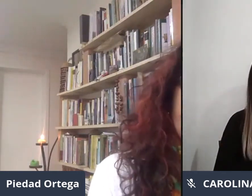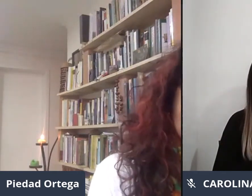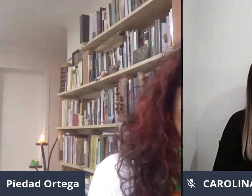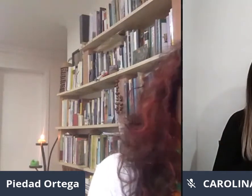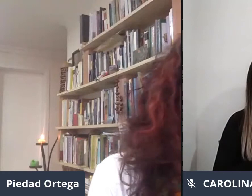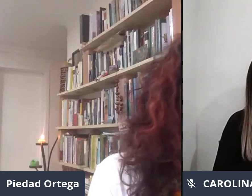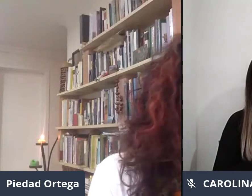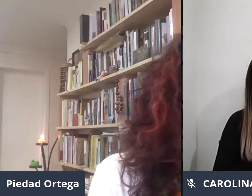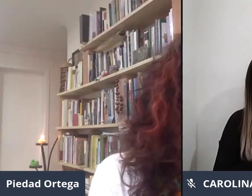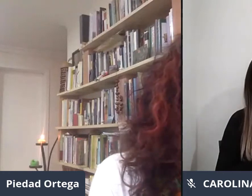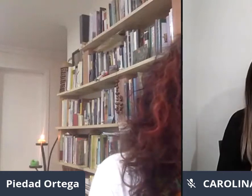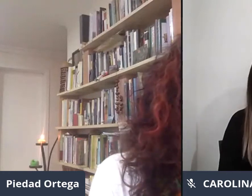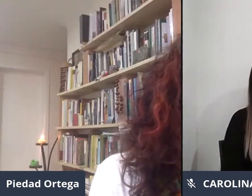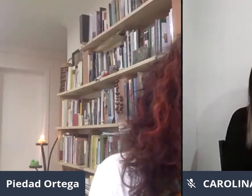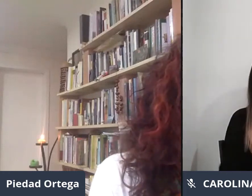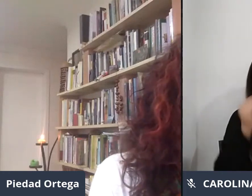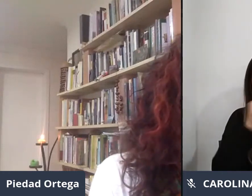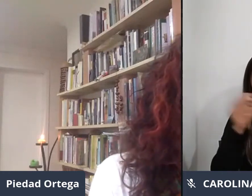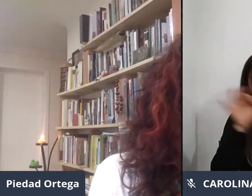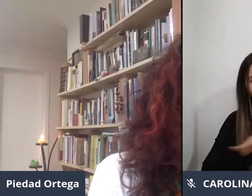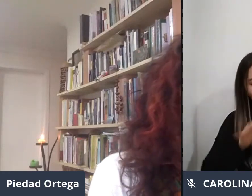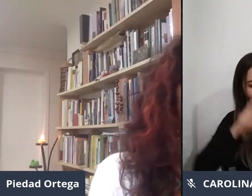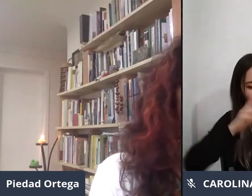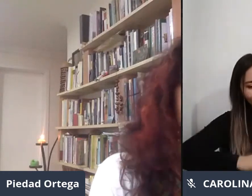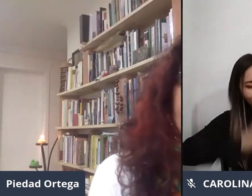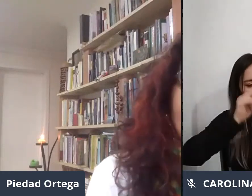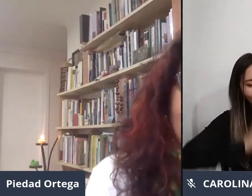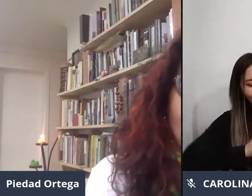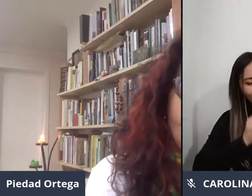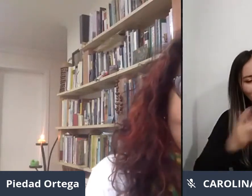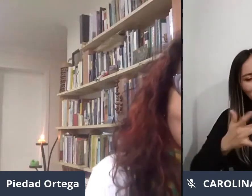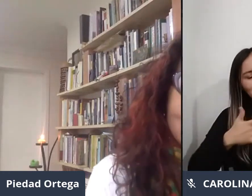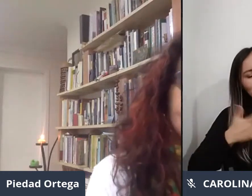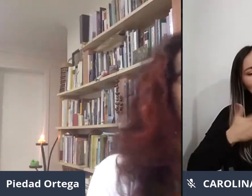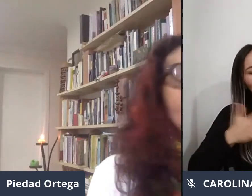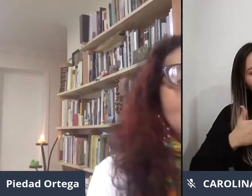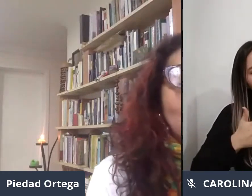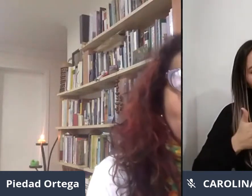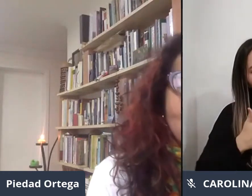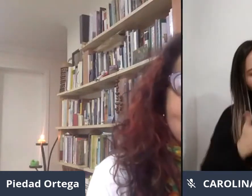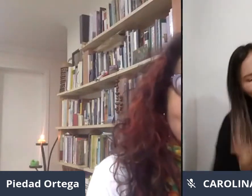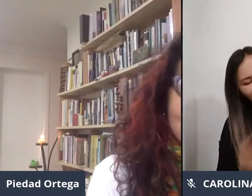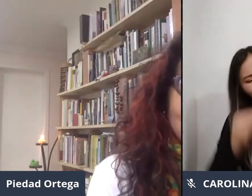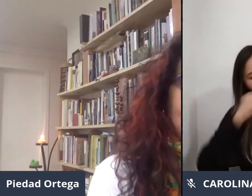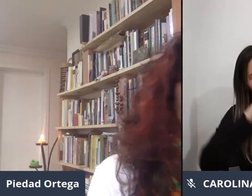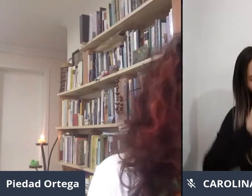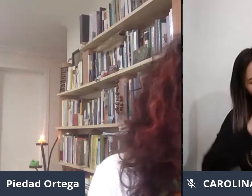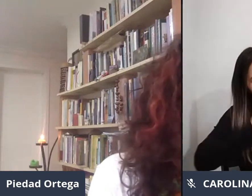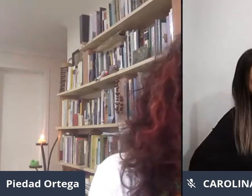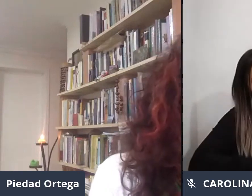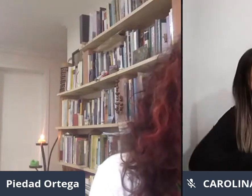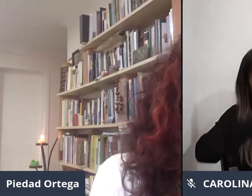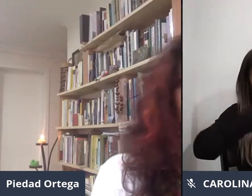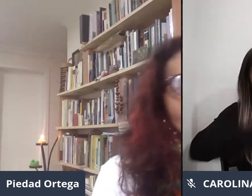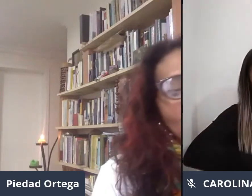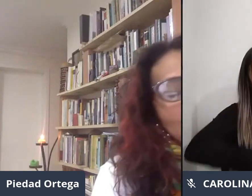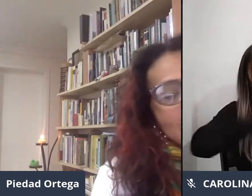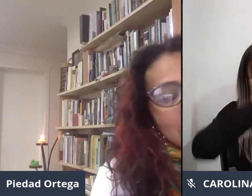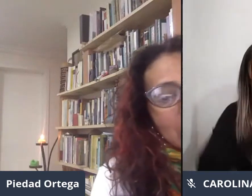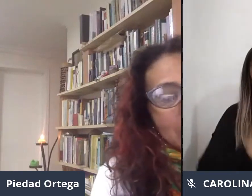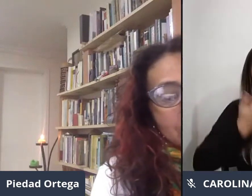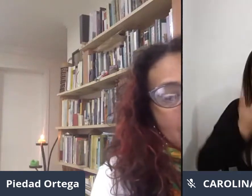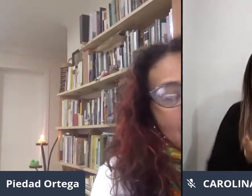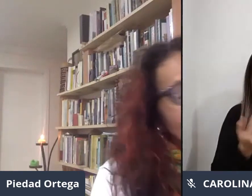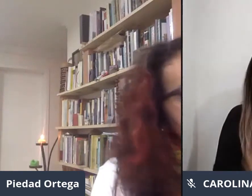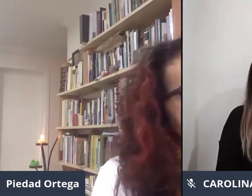las texturas de nuestras sensibilidades. Y por ello esta pedagogía crítica hoy necesita juntarse, como